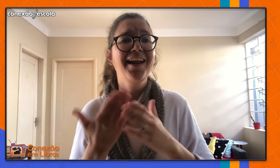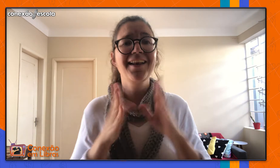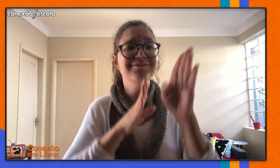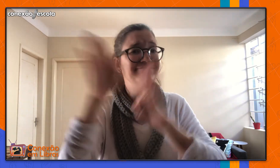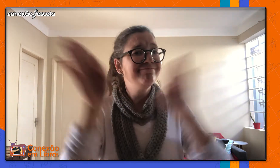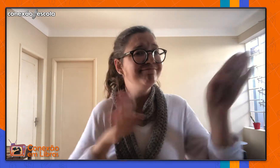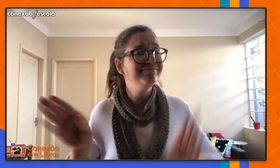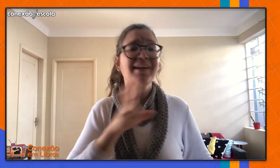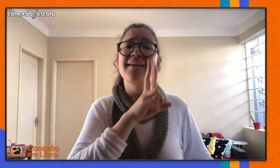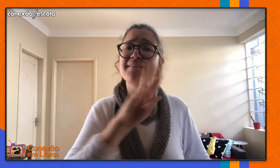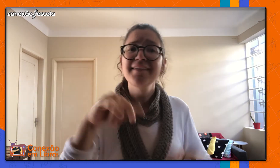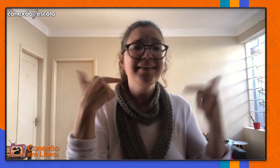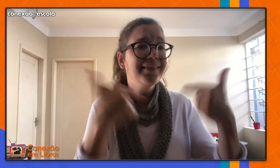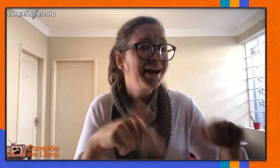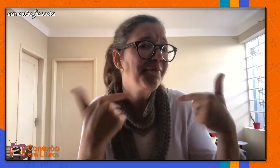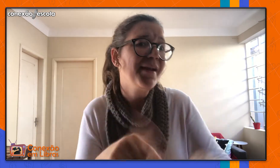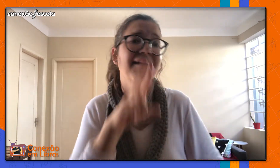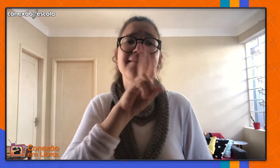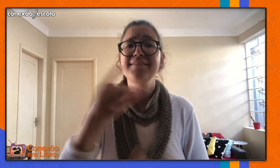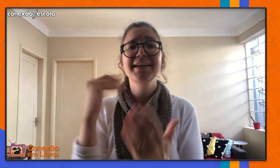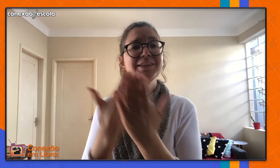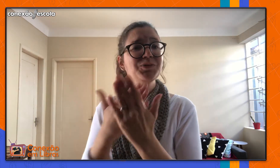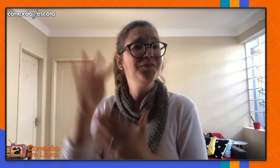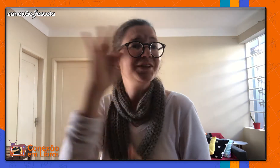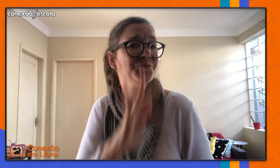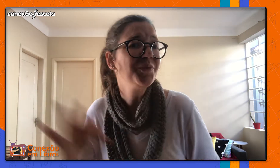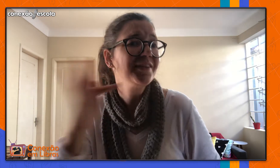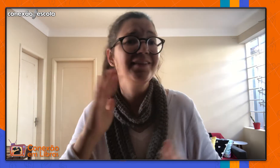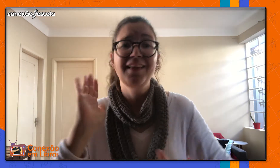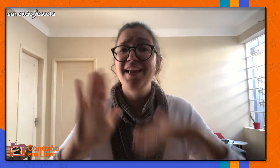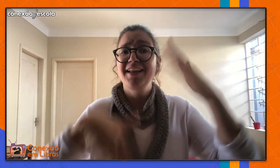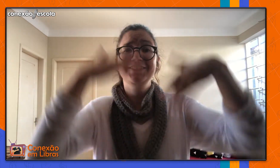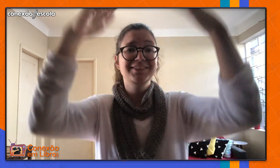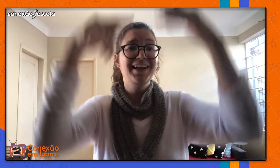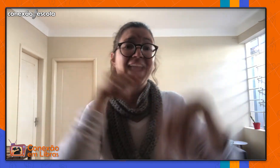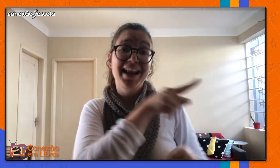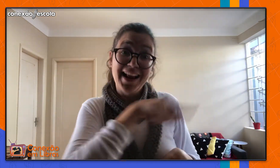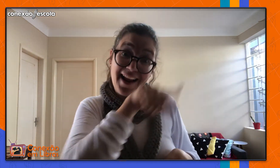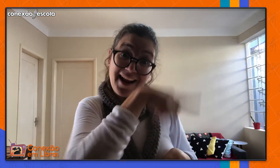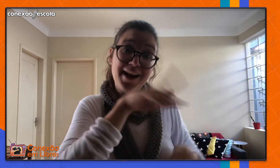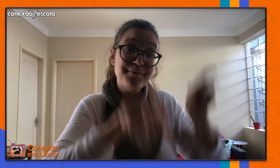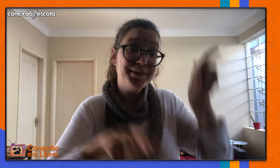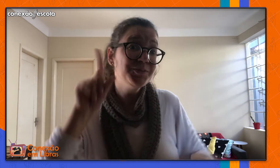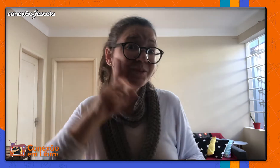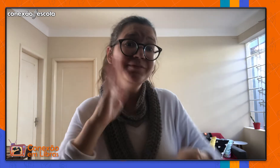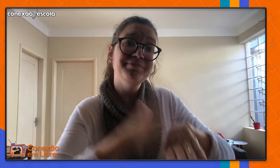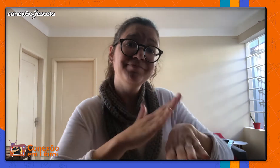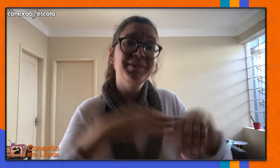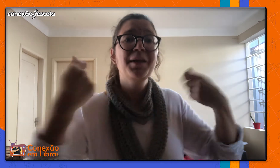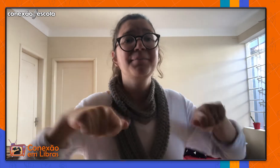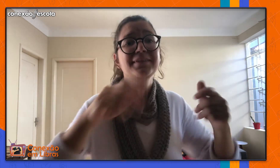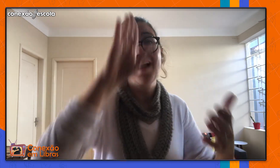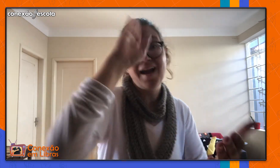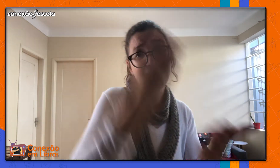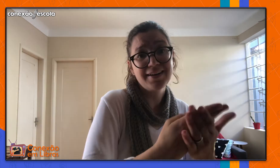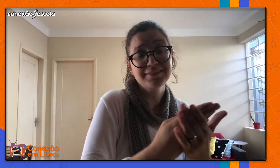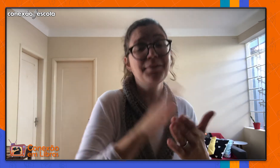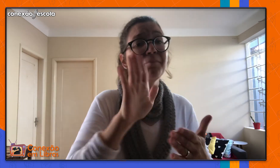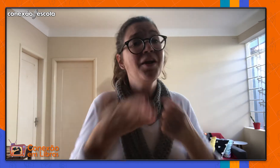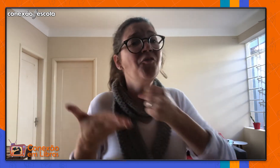surda, as associações, as escolas, eles vão trabalhar futuramente, fazer faculdade. Então, as pessoas surdas precisam